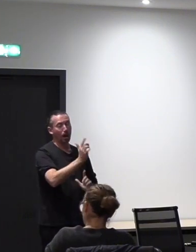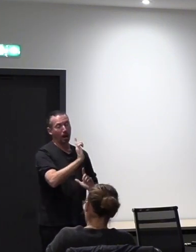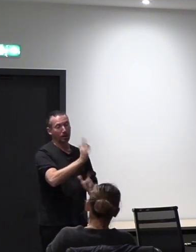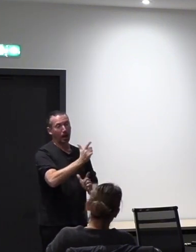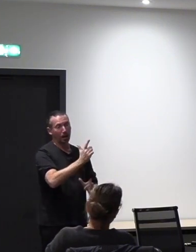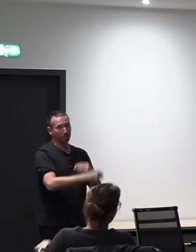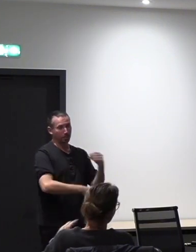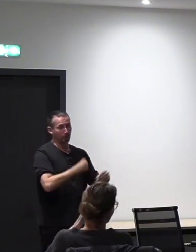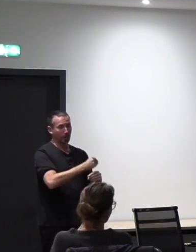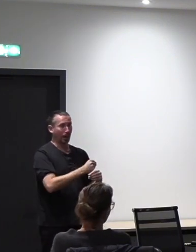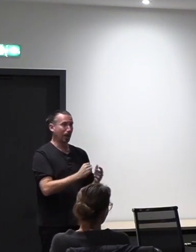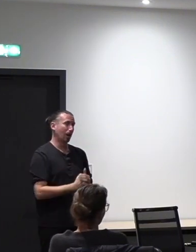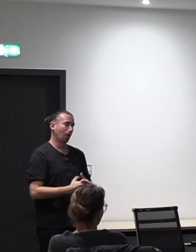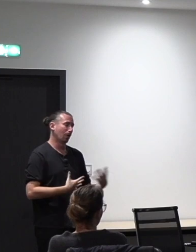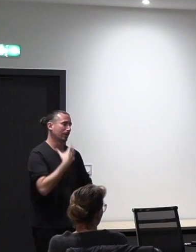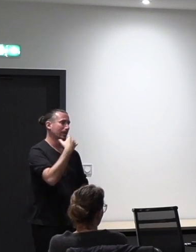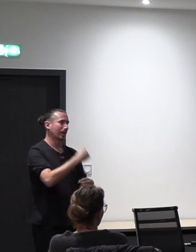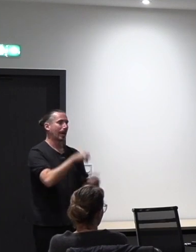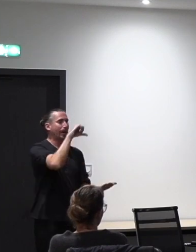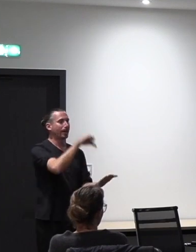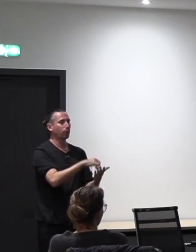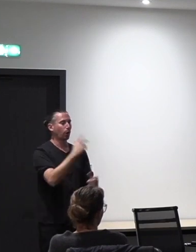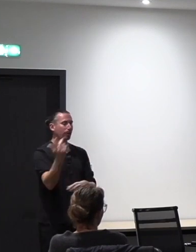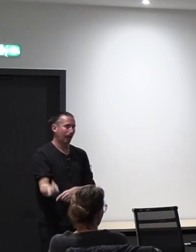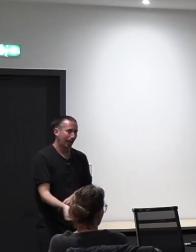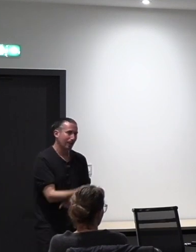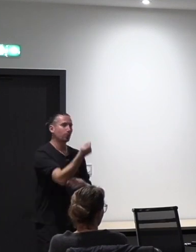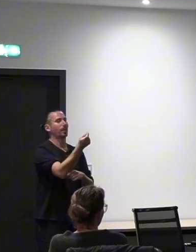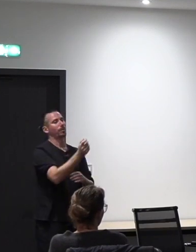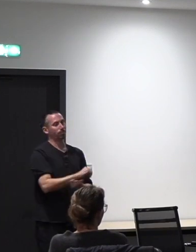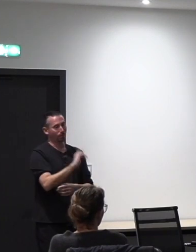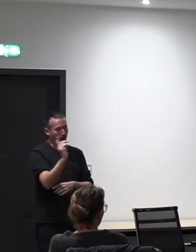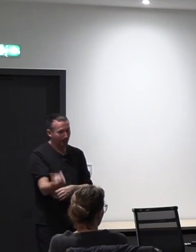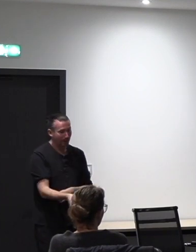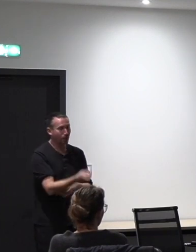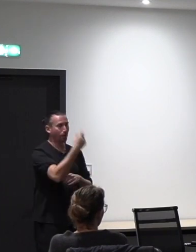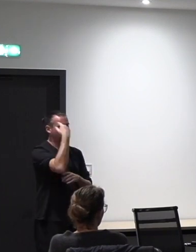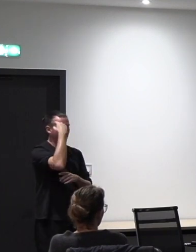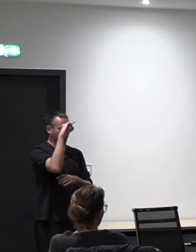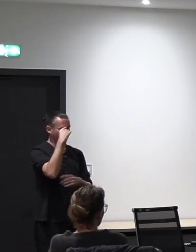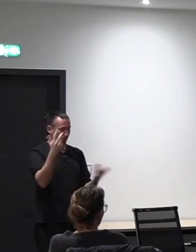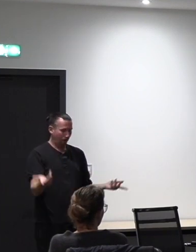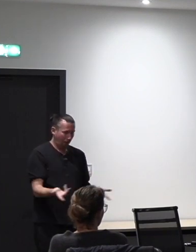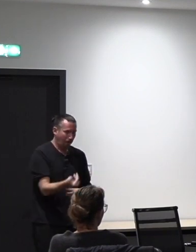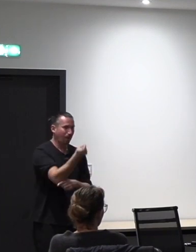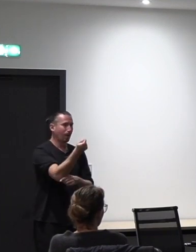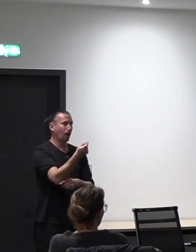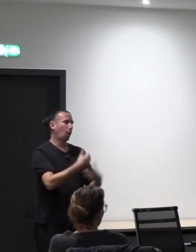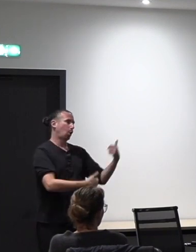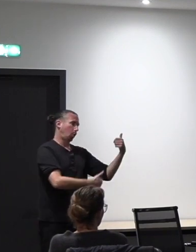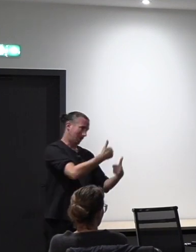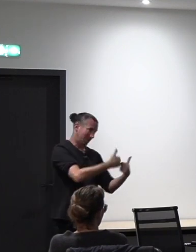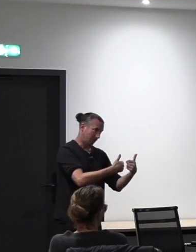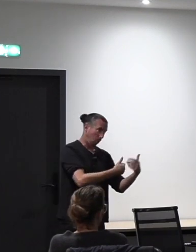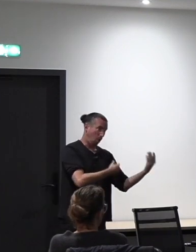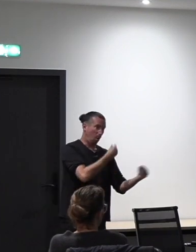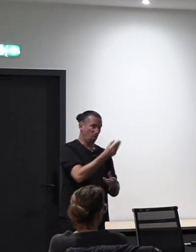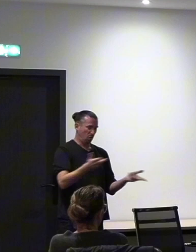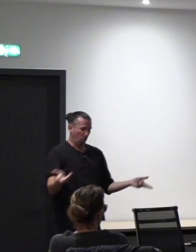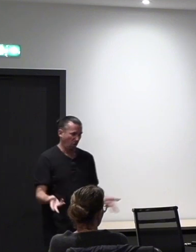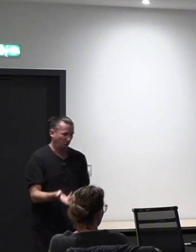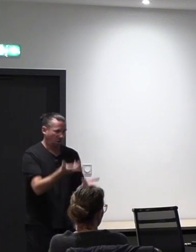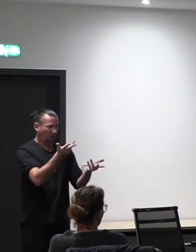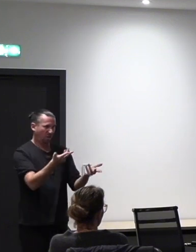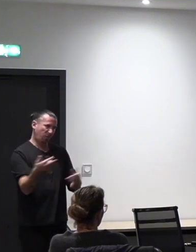a évidemment créé des centres de rééducation pour rééduquer. Donc soit on les met en compétition, soit on les redresse, soit on